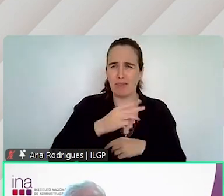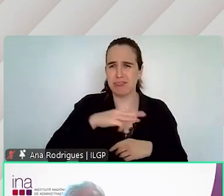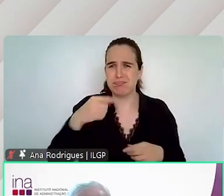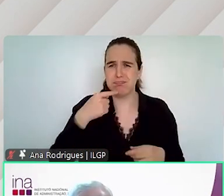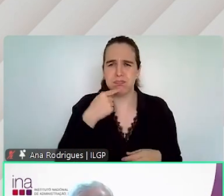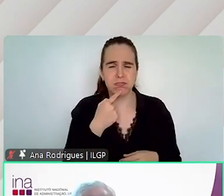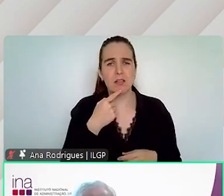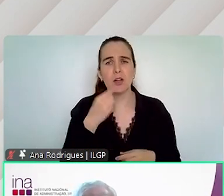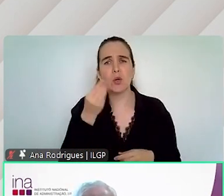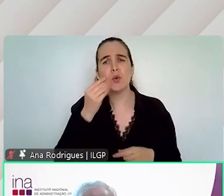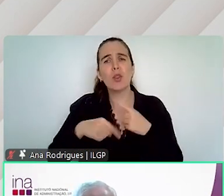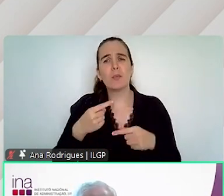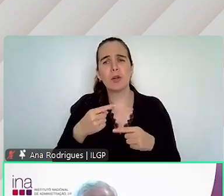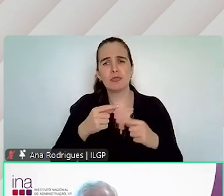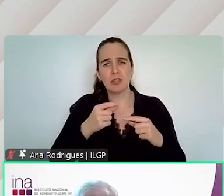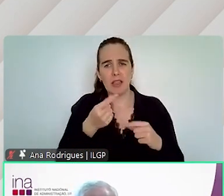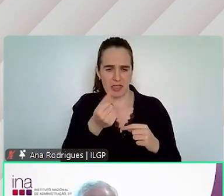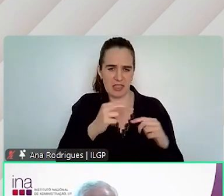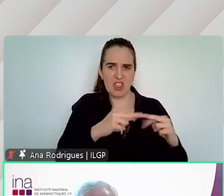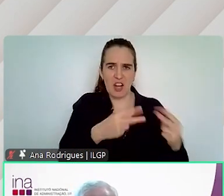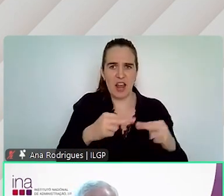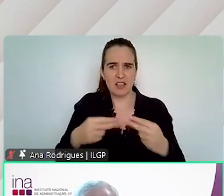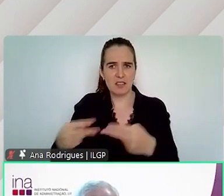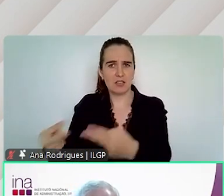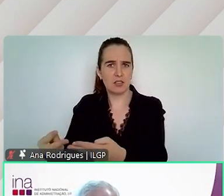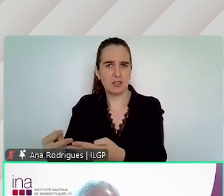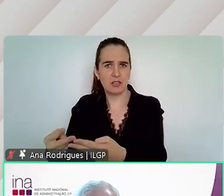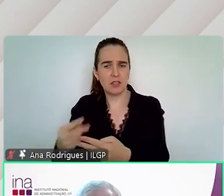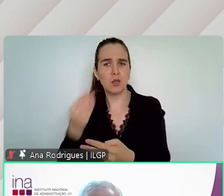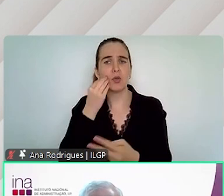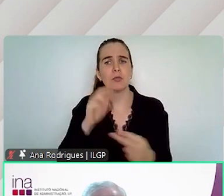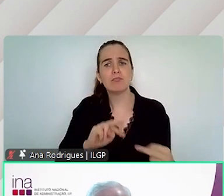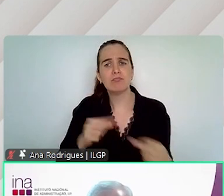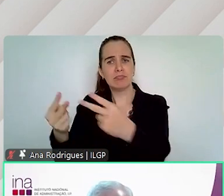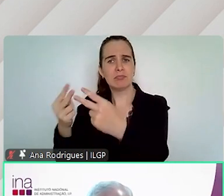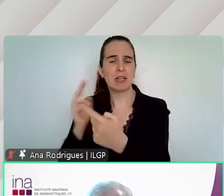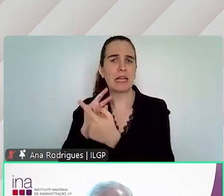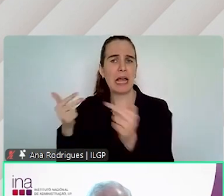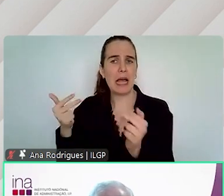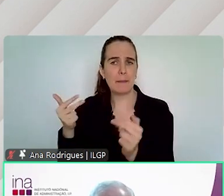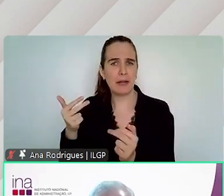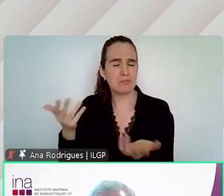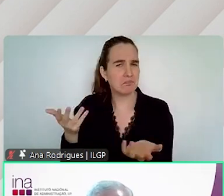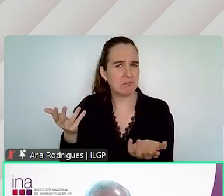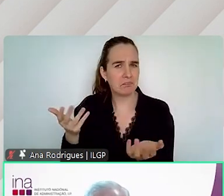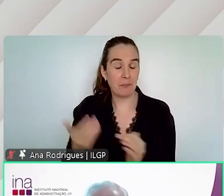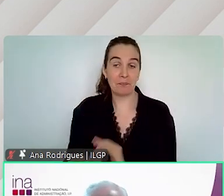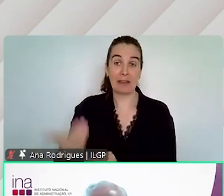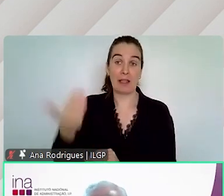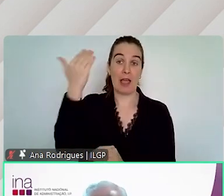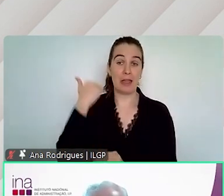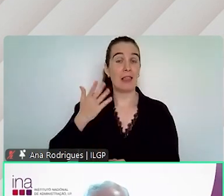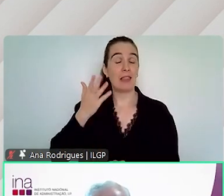depois fazemos as transferências para as autarquias? Quando se criou a direção executiva